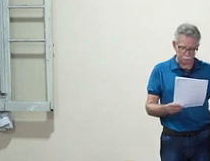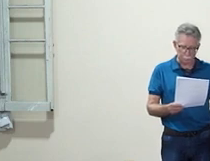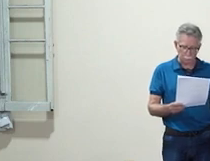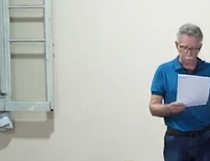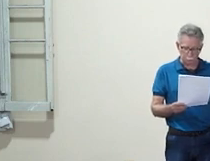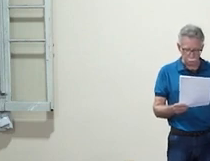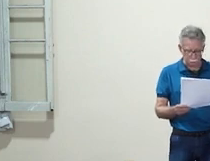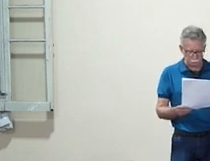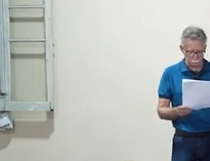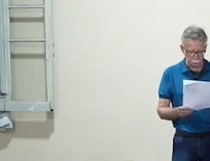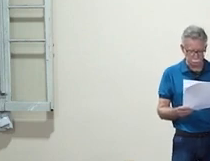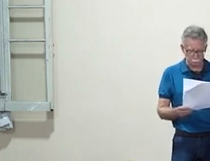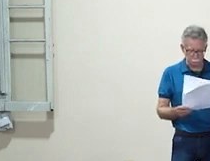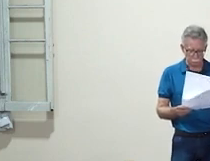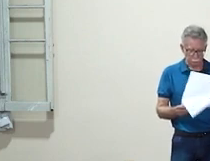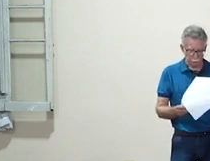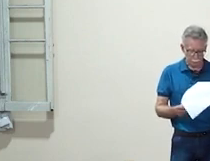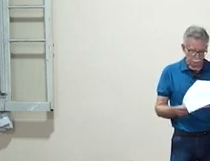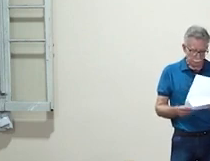Secretaria Municipal de Inclusão.